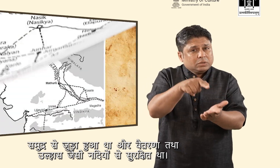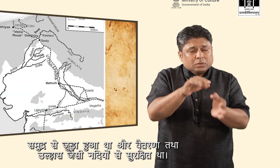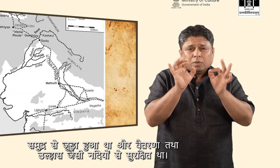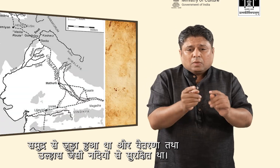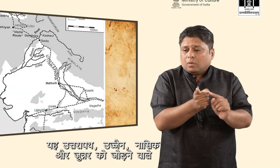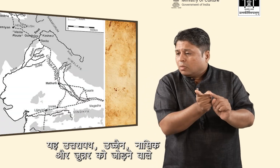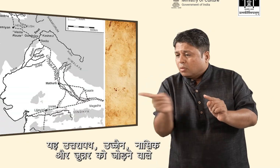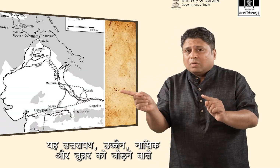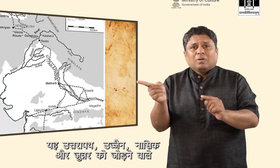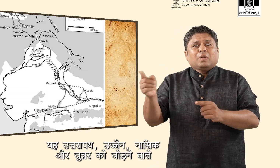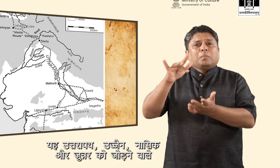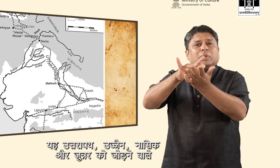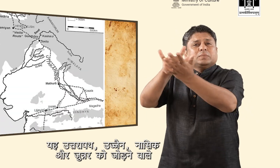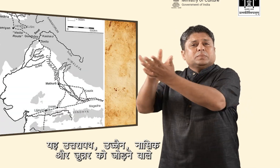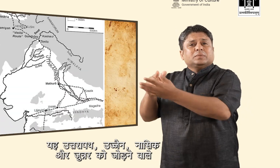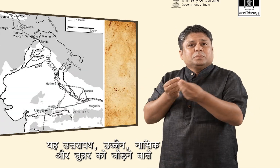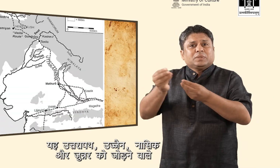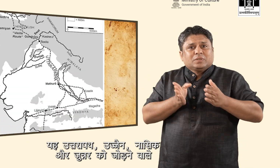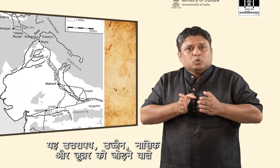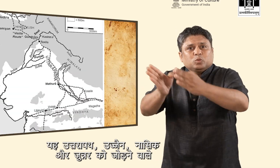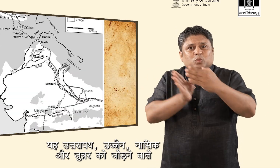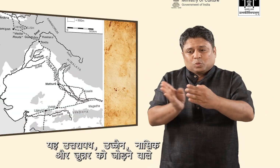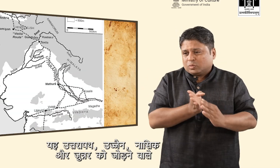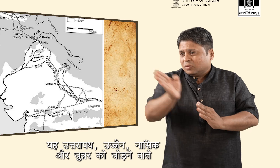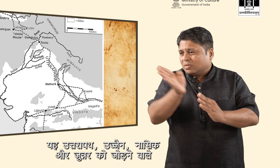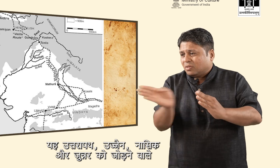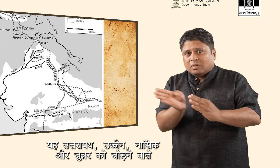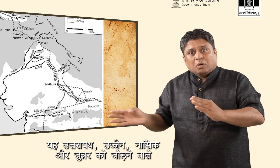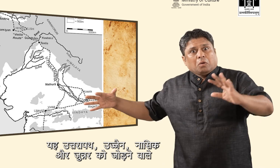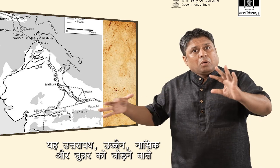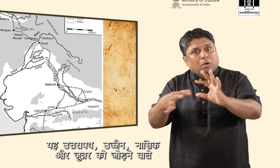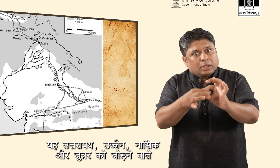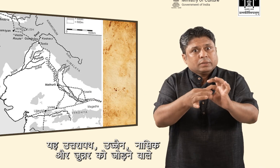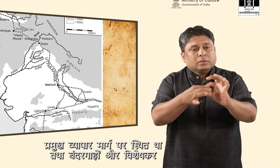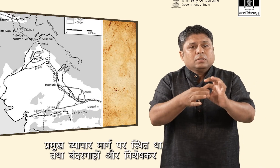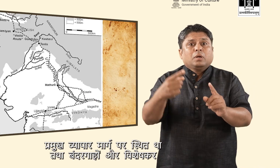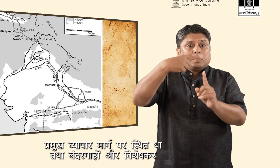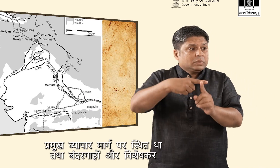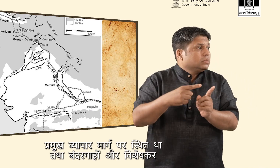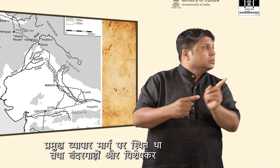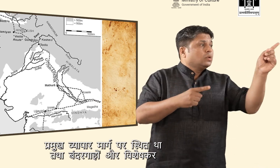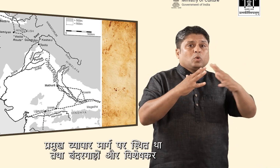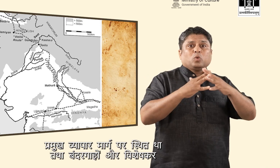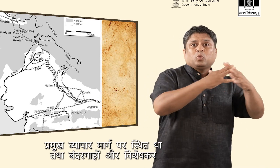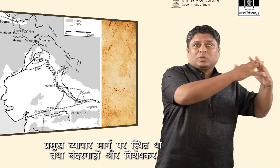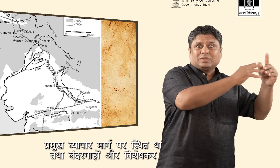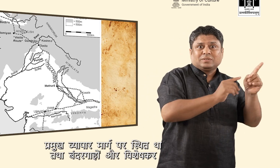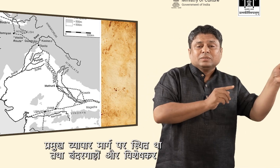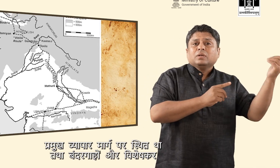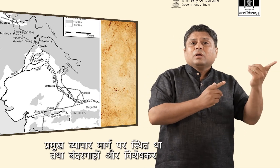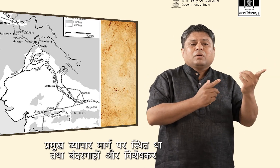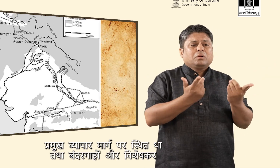था। ये उत्तरापथ, उज्जैन, नासिक और जुन्नर को जोड़ने वाले प्रमुख व्यापार मार्ग पर स्थित